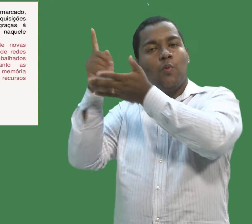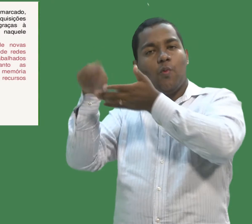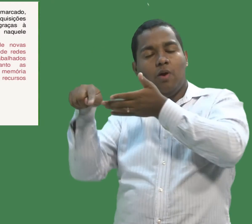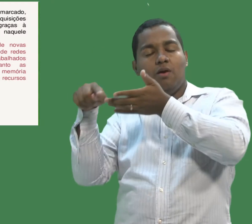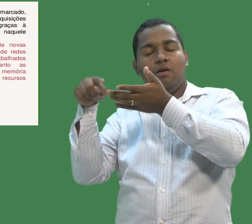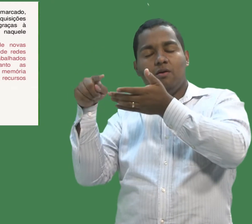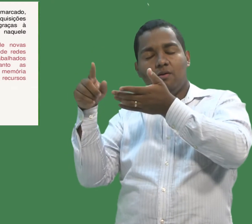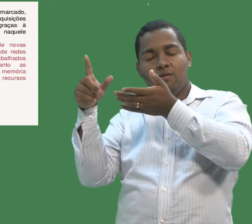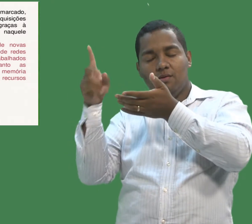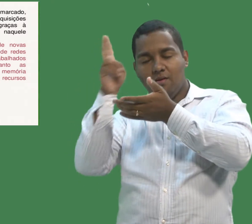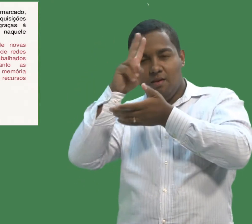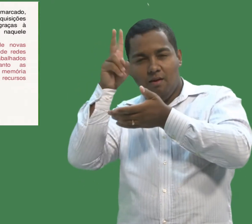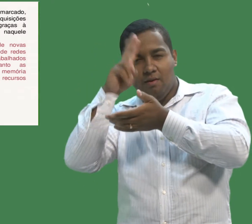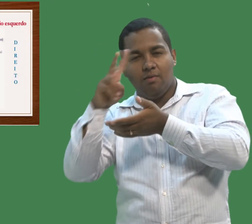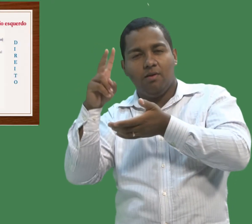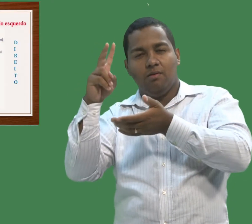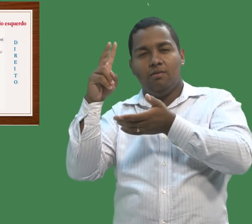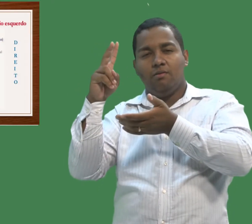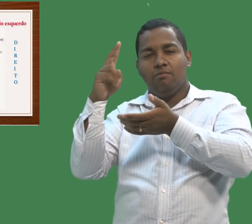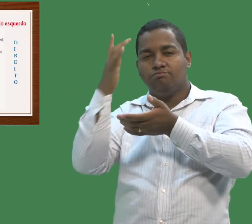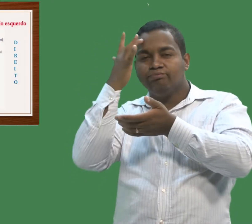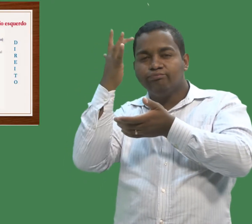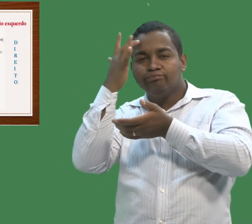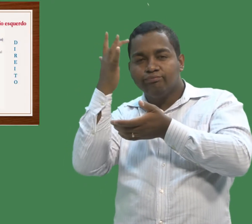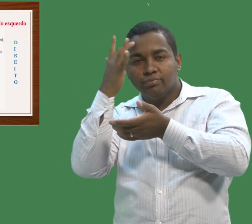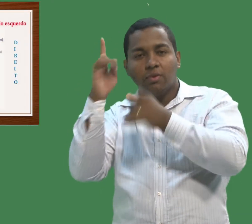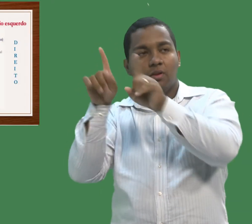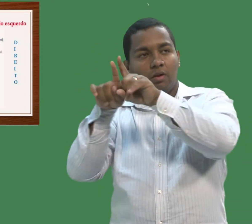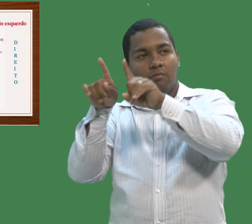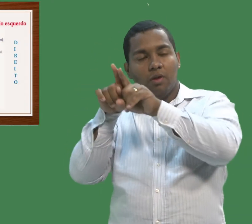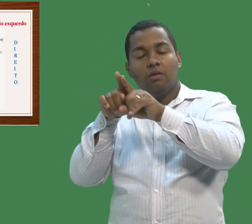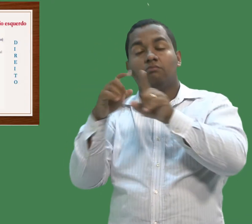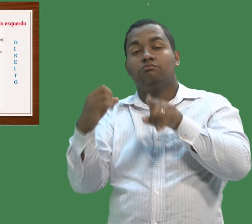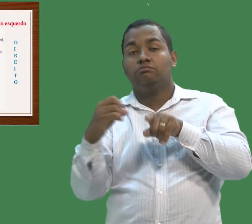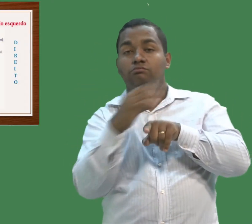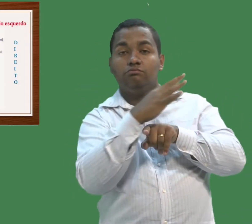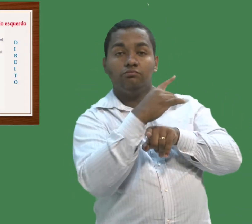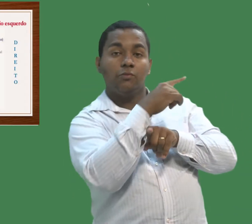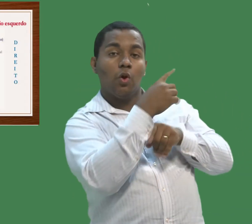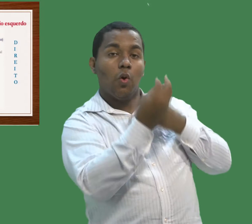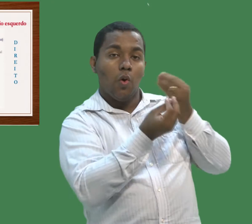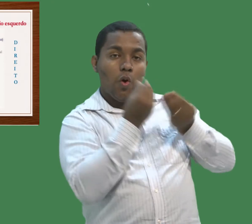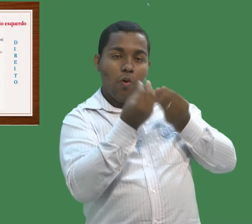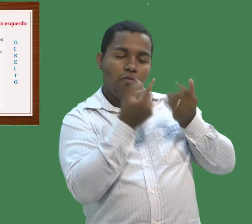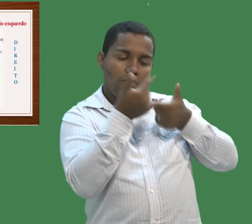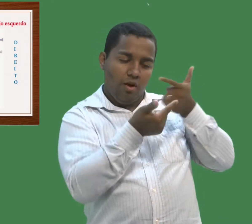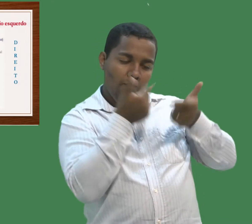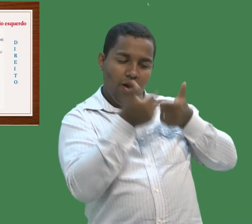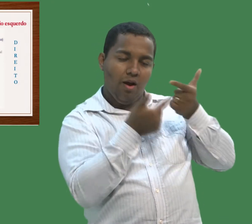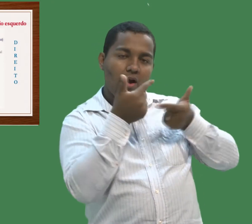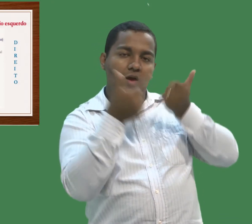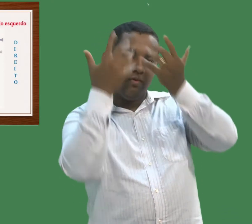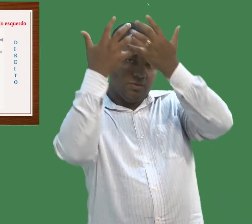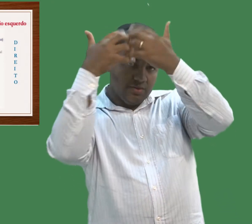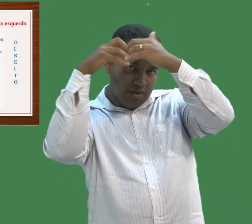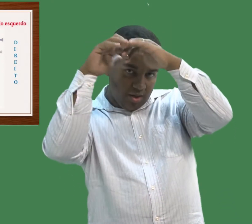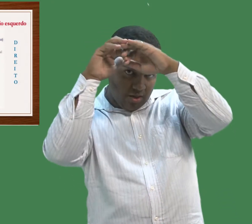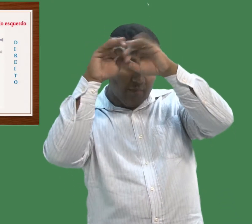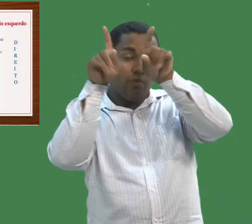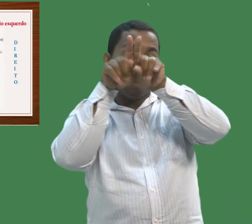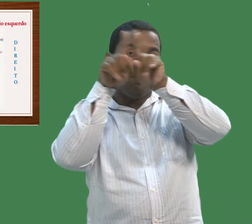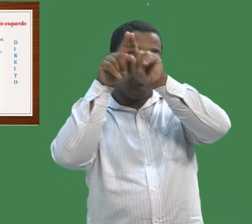a ampliação de memórias. Nesse próximo slide, nós estamos aqui a imagem, né, de como o cérebro trabalha, né, o seu